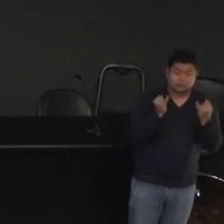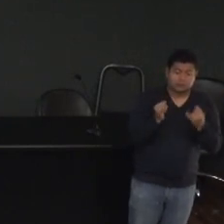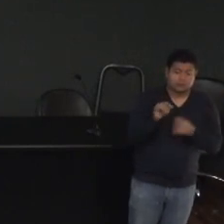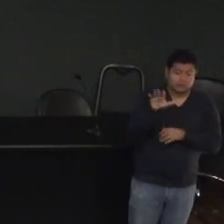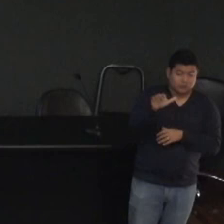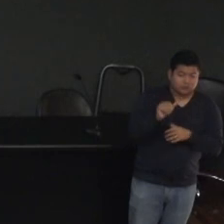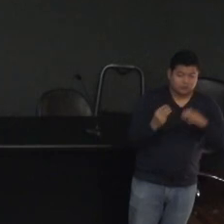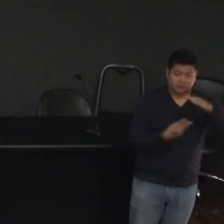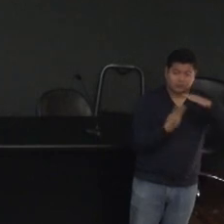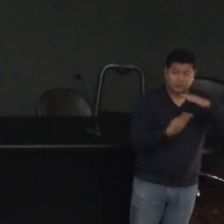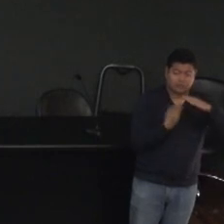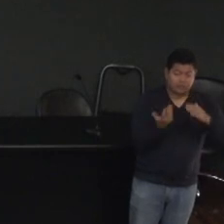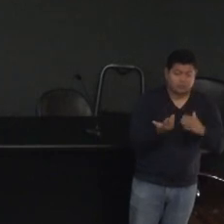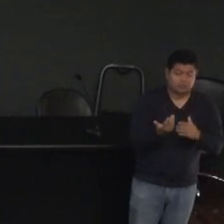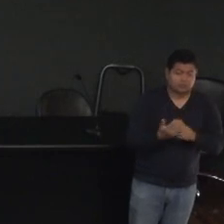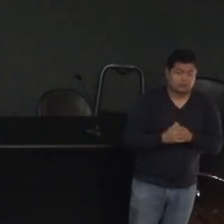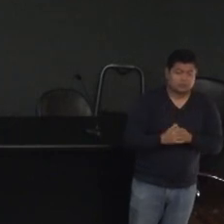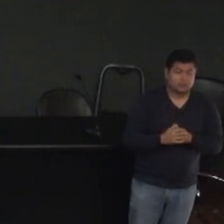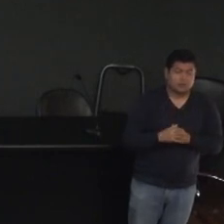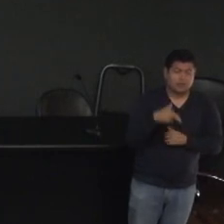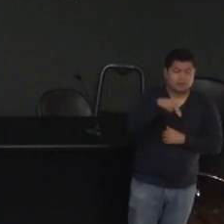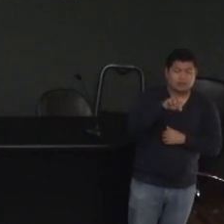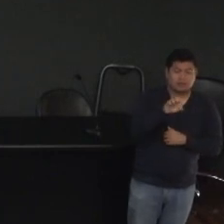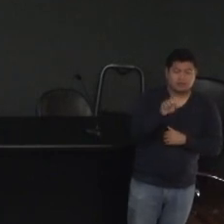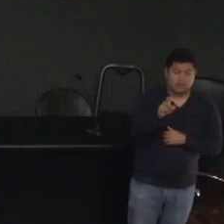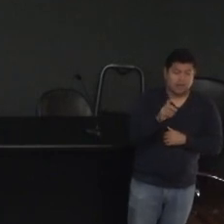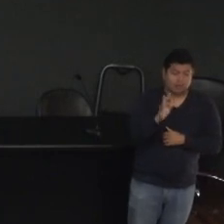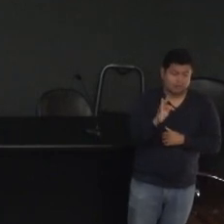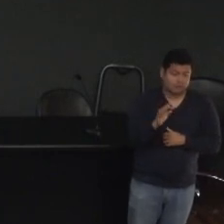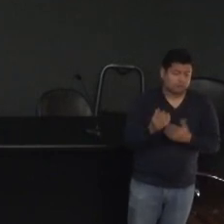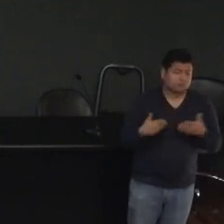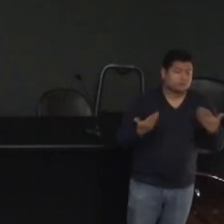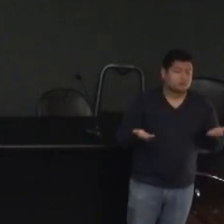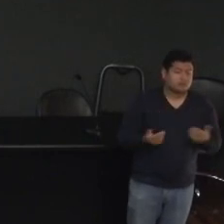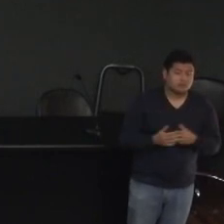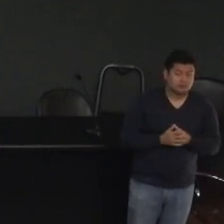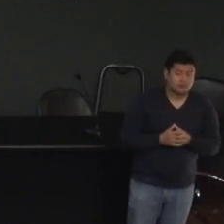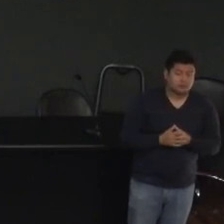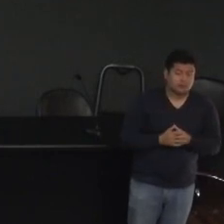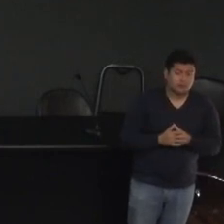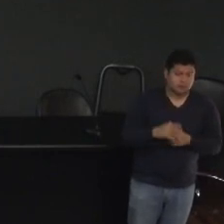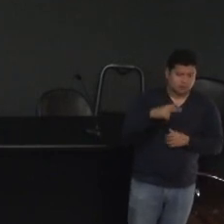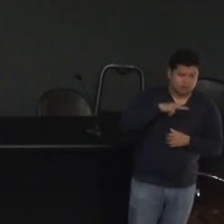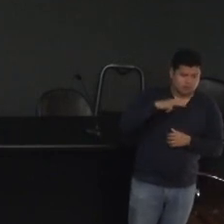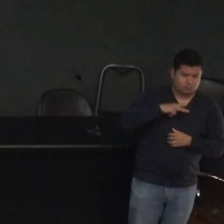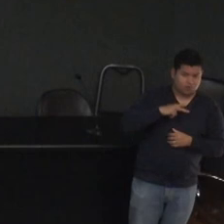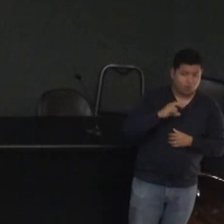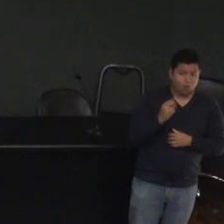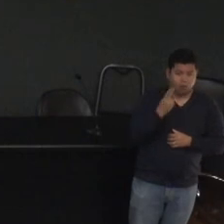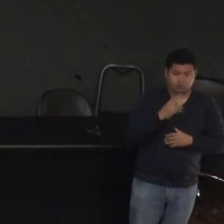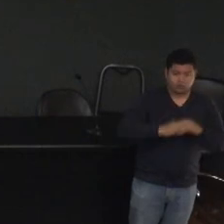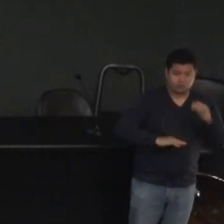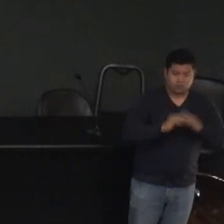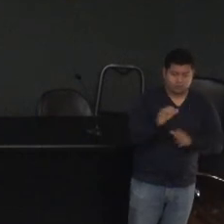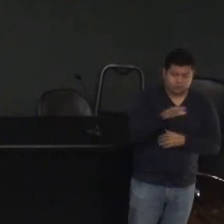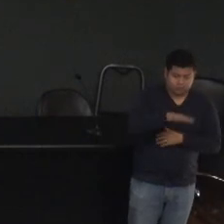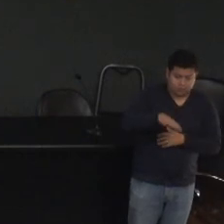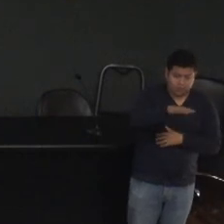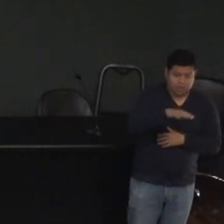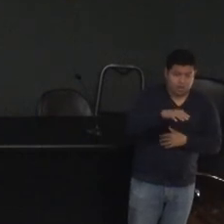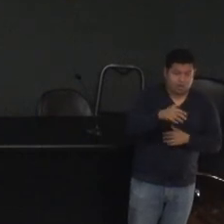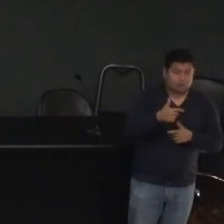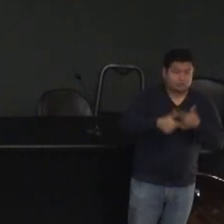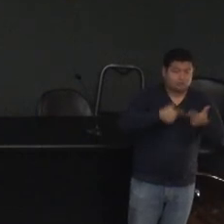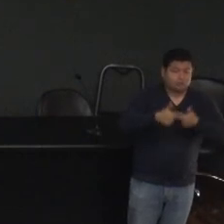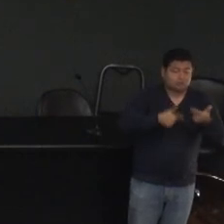uma contratação inex então tem riscos pessoais não só riscos operacionais você precisa saber